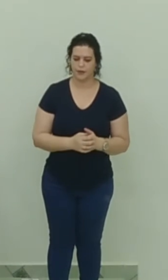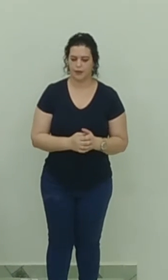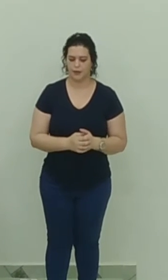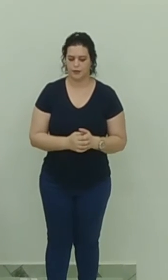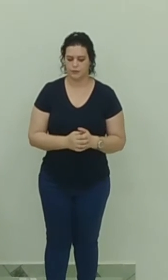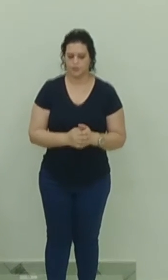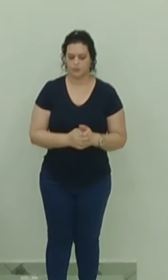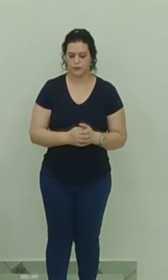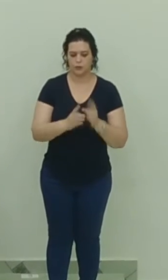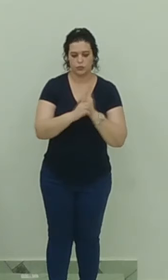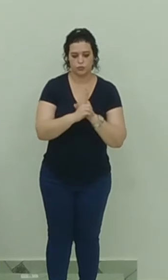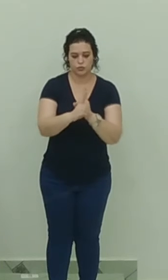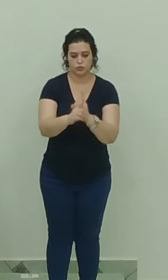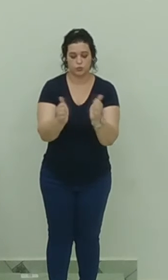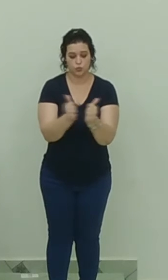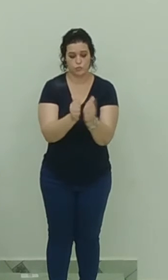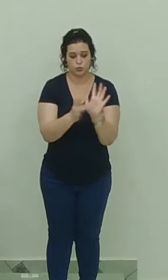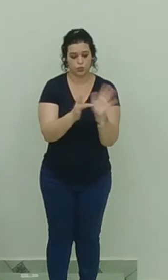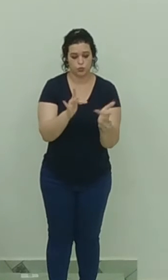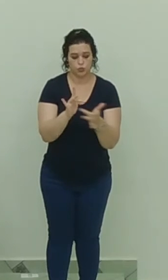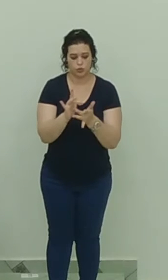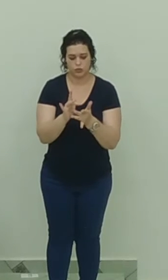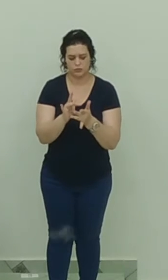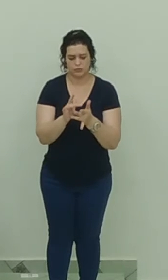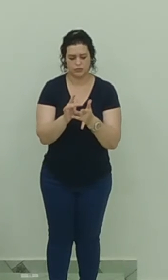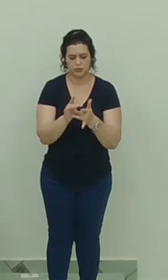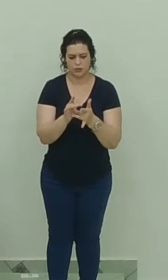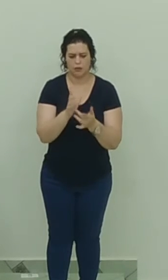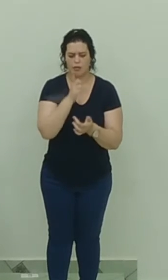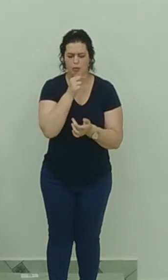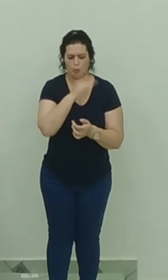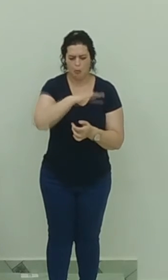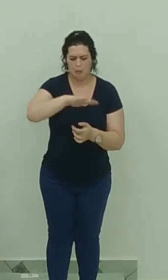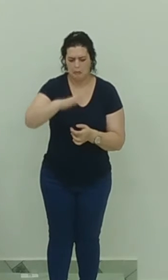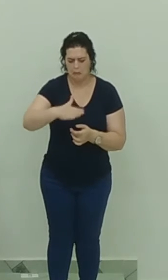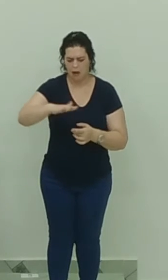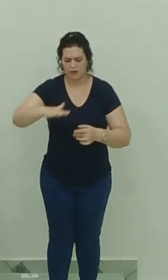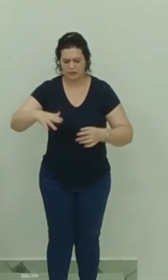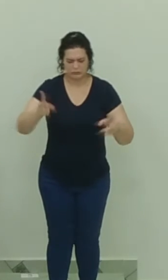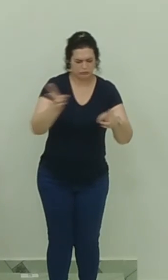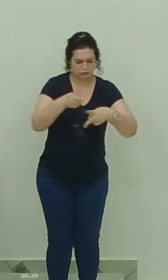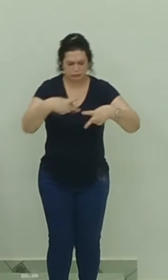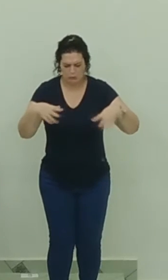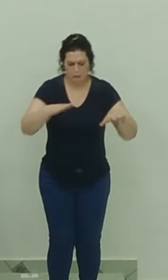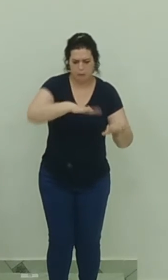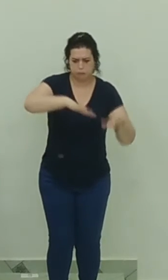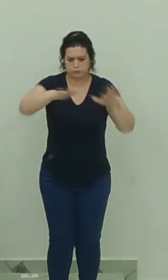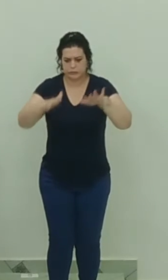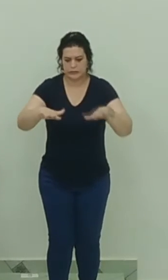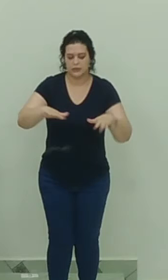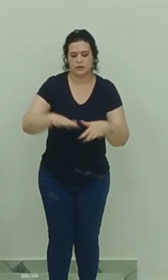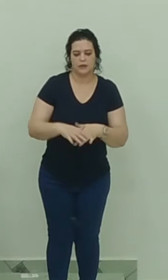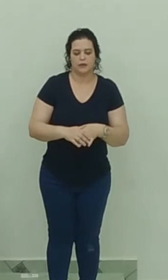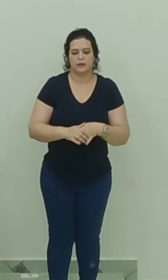Jesus repreende os ventos, Ele cessa a tormenta. Jesus aqui também no texto, não temos a